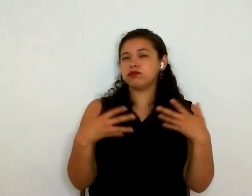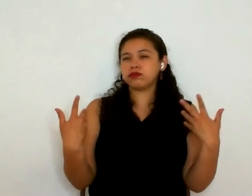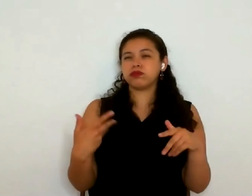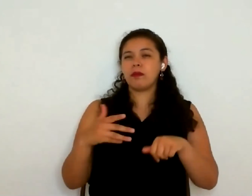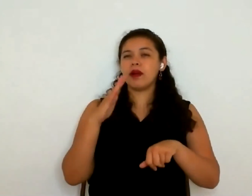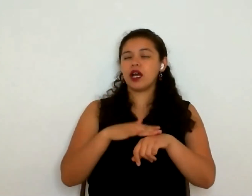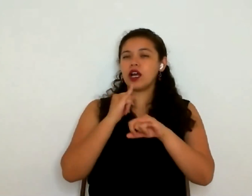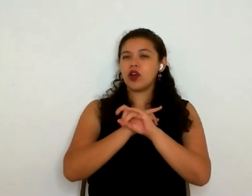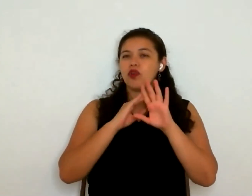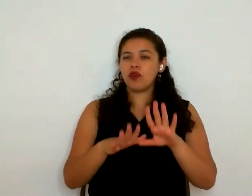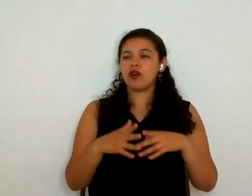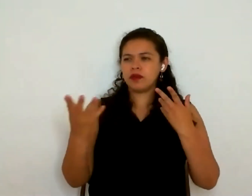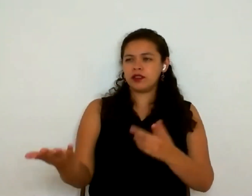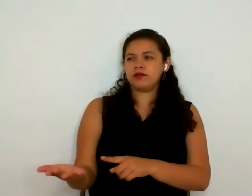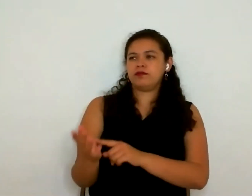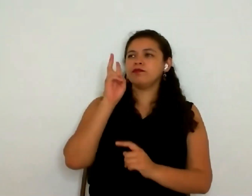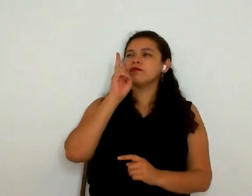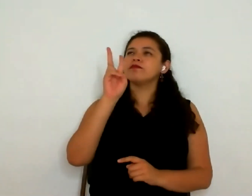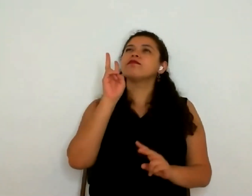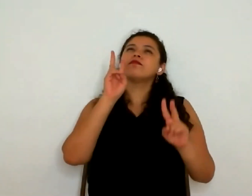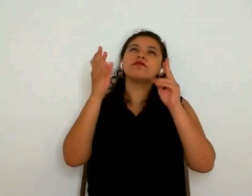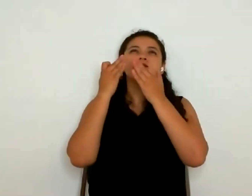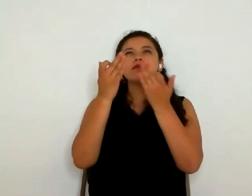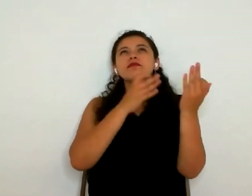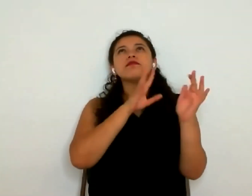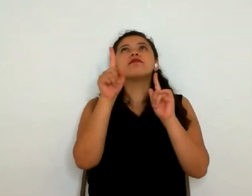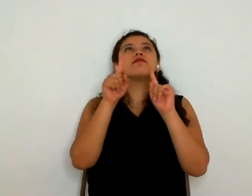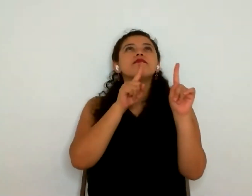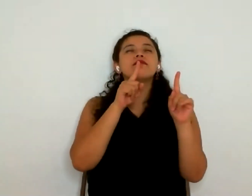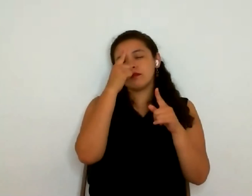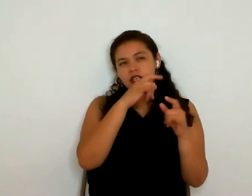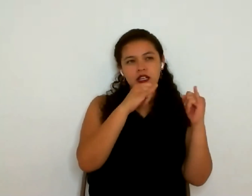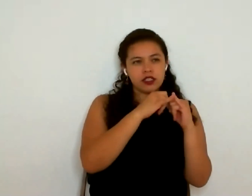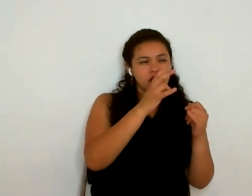que es la que obtenemos en la en la institución